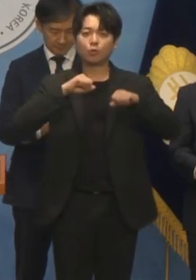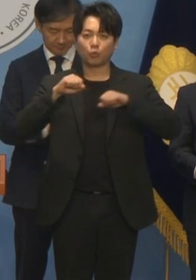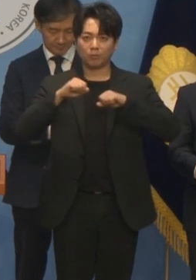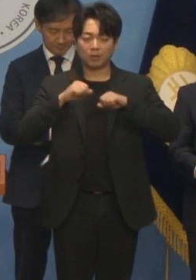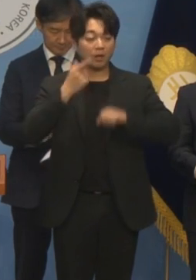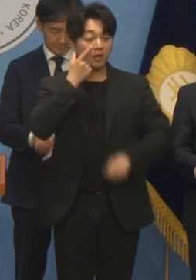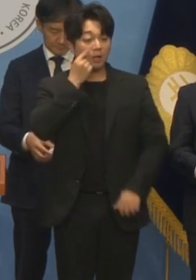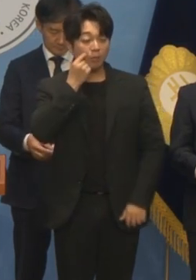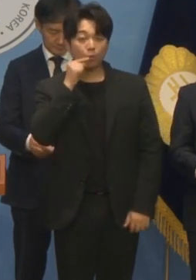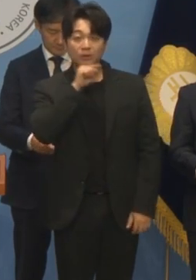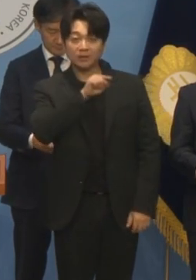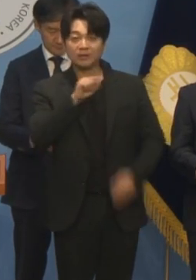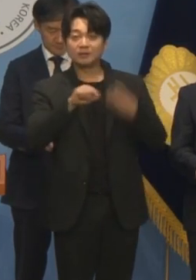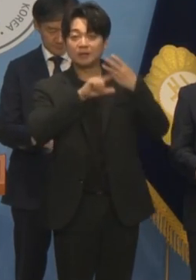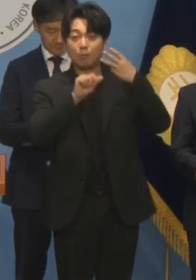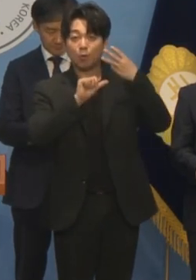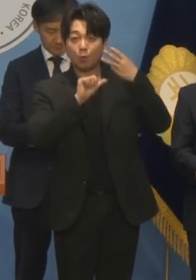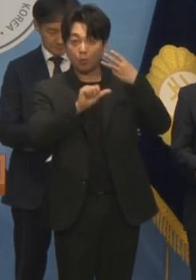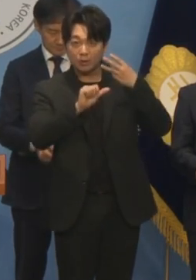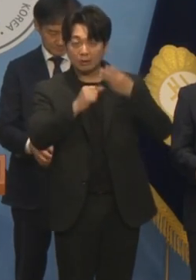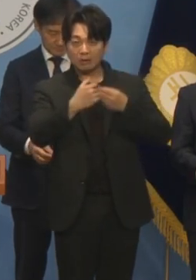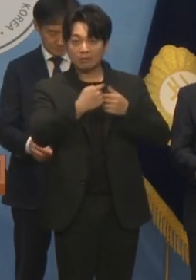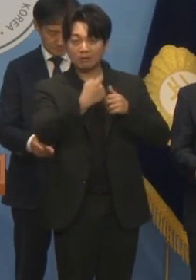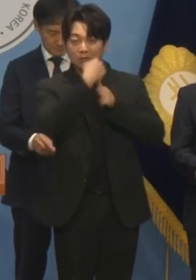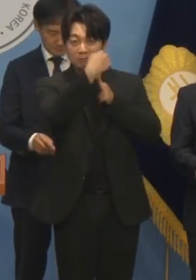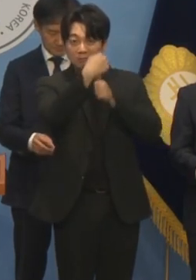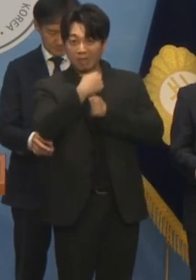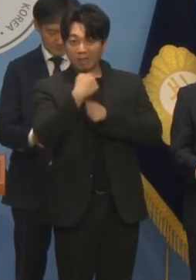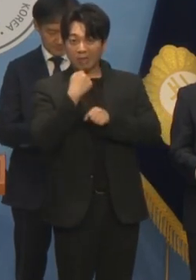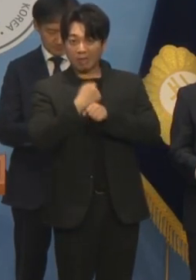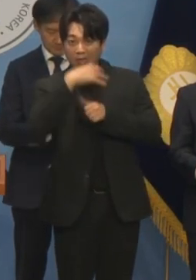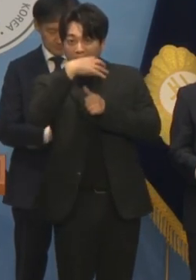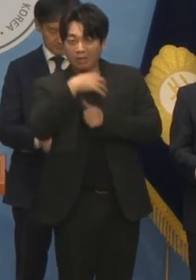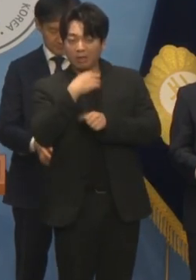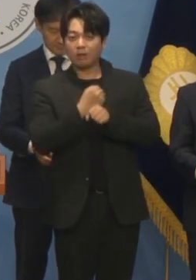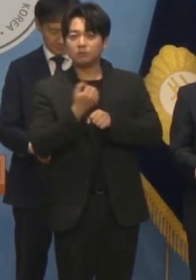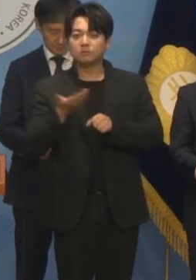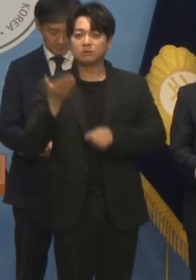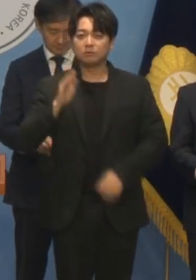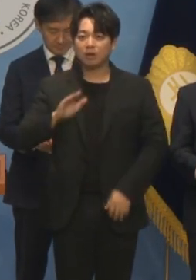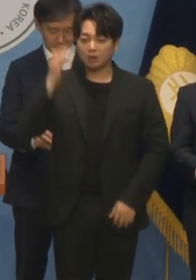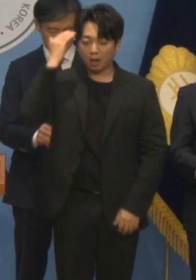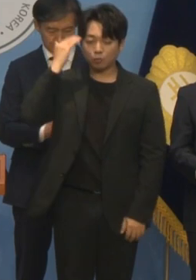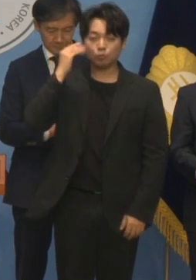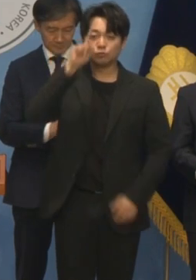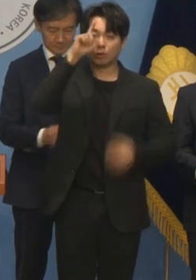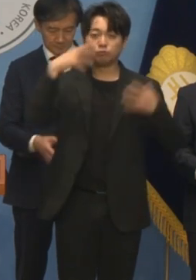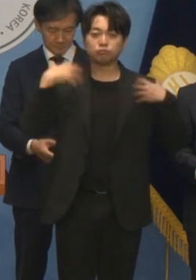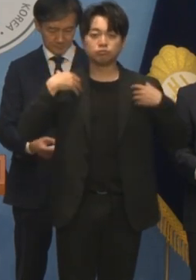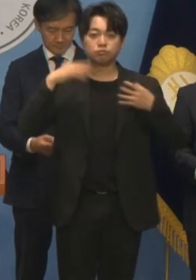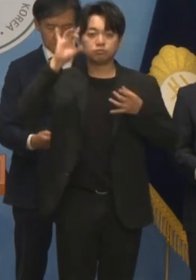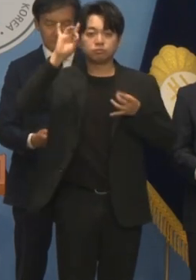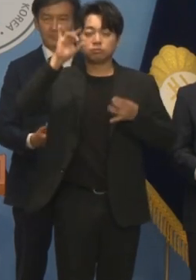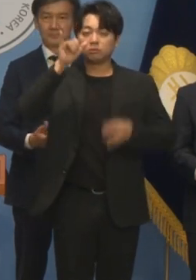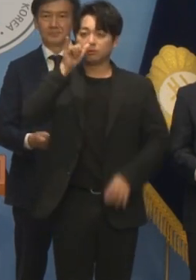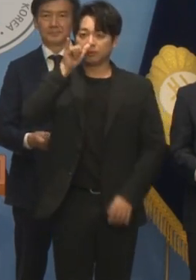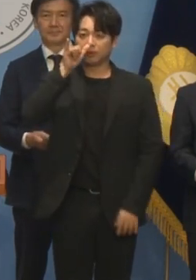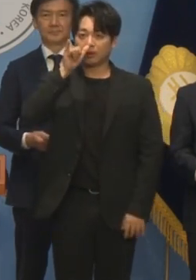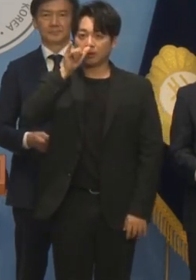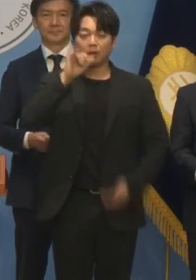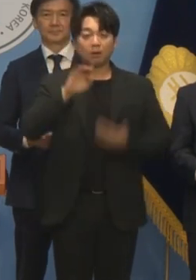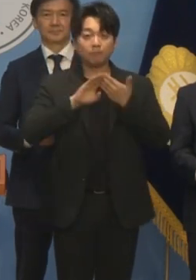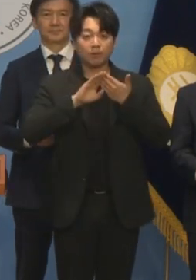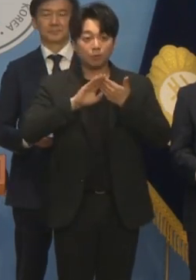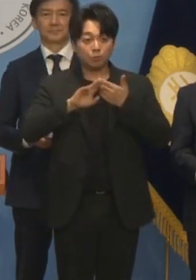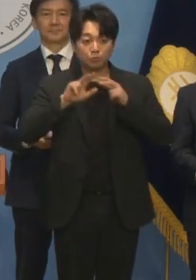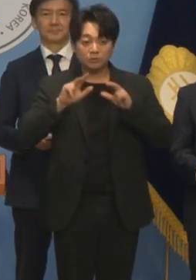행정지도를 3월 5일 했지만 한국 정부는 함구합니다. 4월 16일 2차 행정지도 이후 이런 내용이